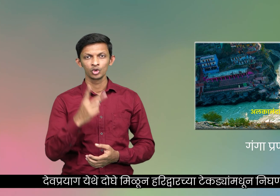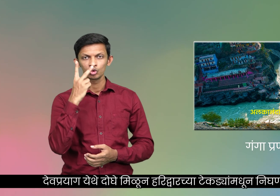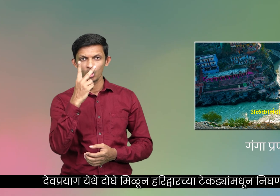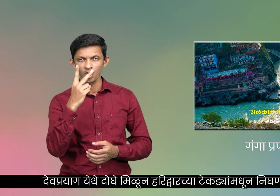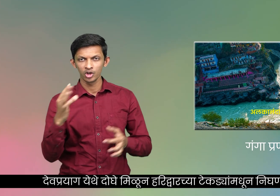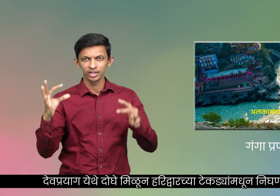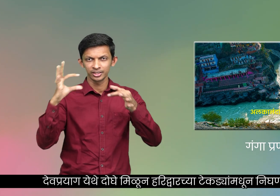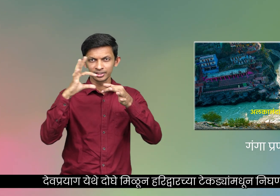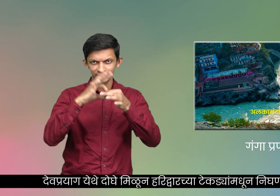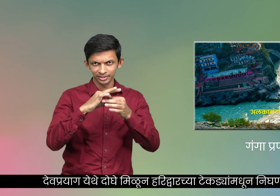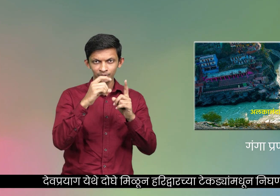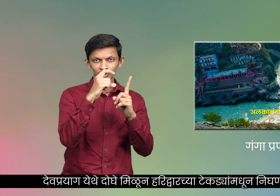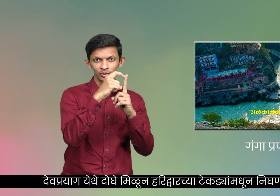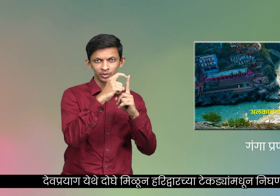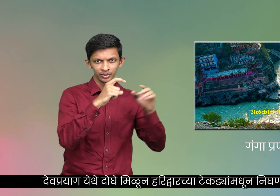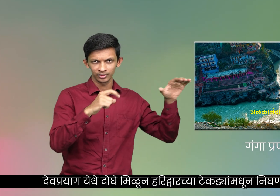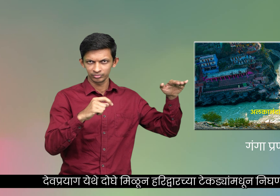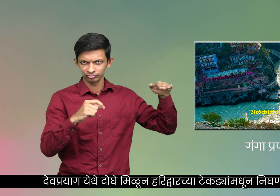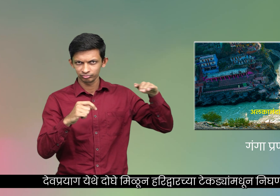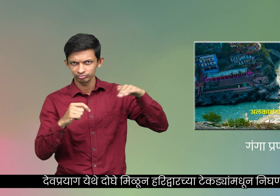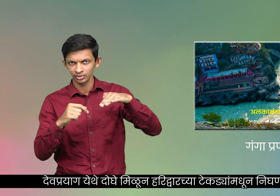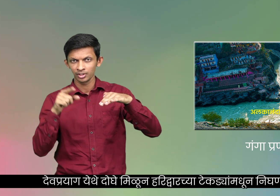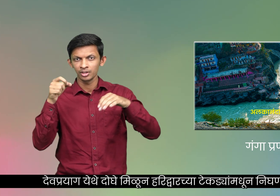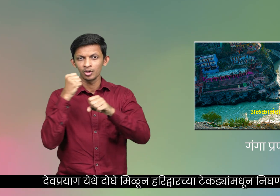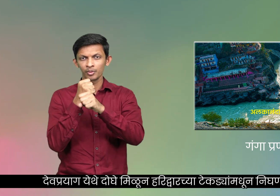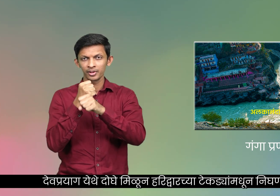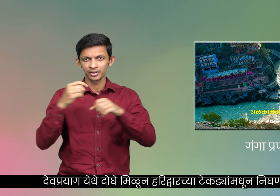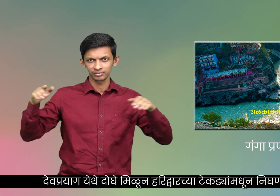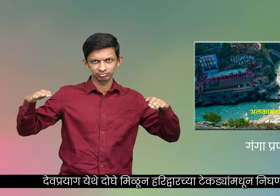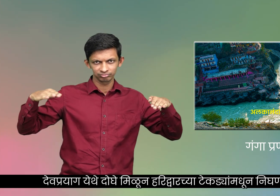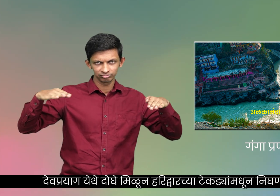देवप्रयाग येथे दोघे मिळून हरिद्वारच्या टेकड्यांमधून निघणारी गंगा नदी बनते.